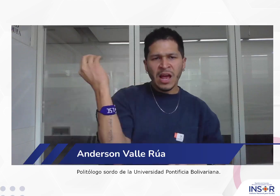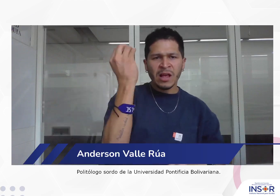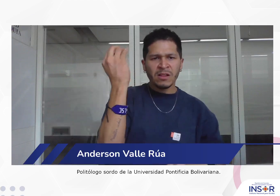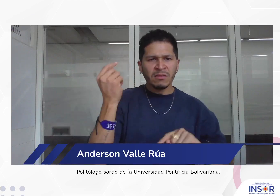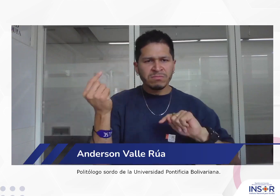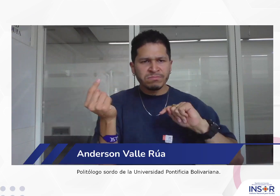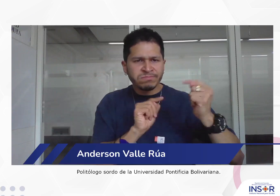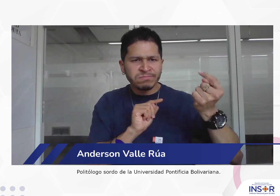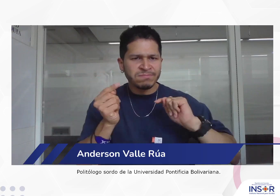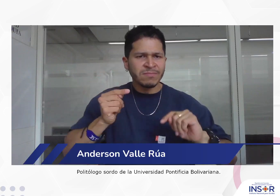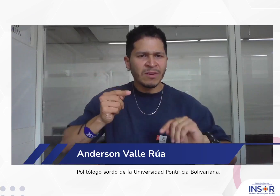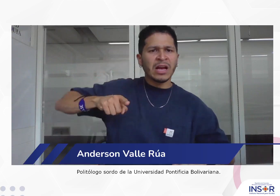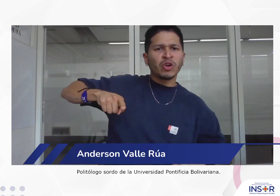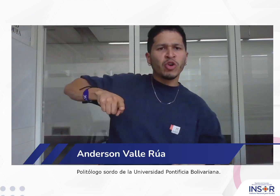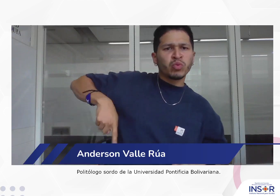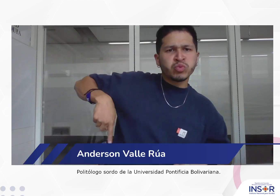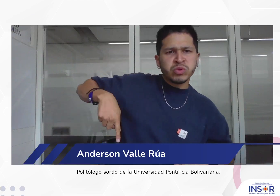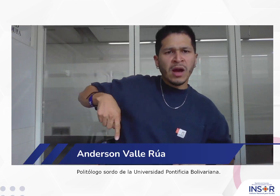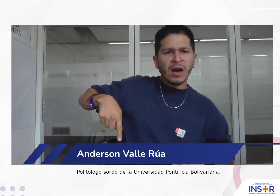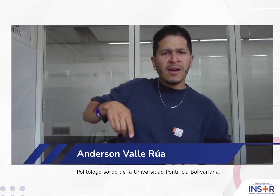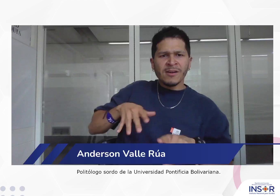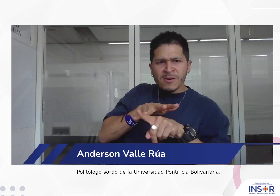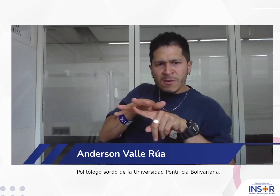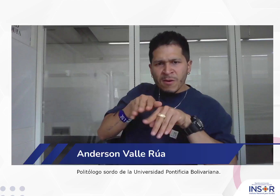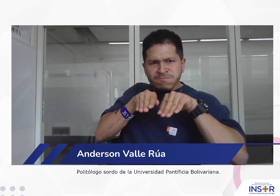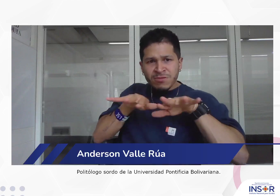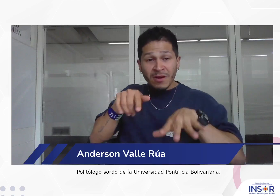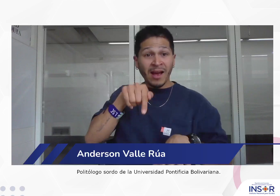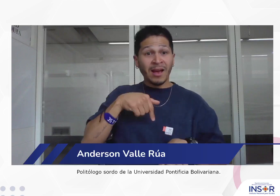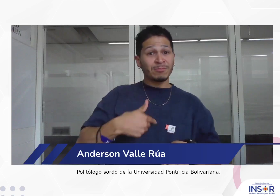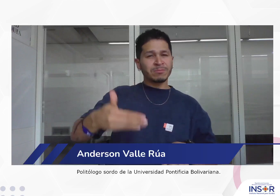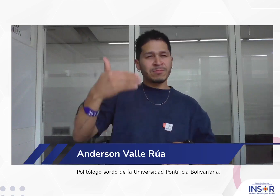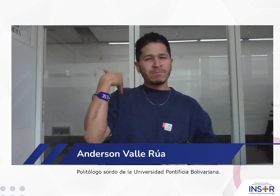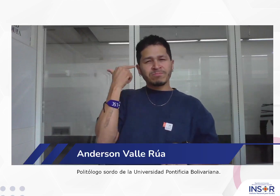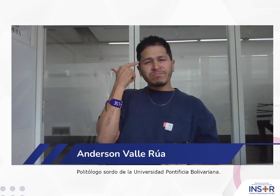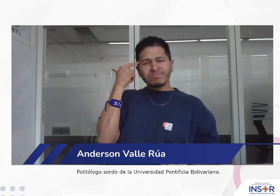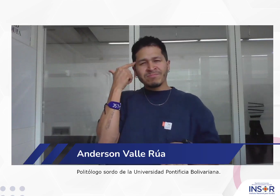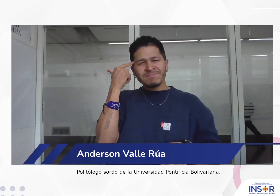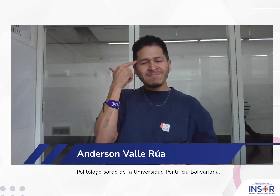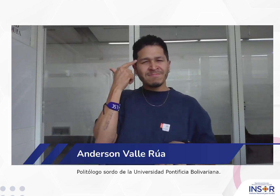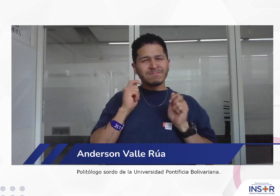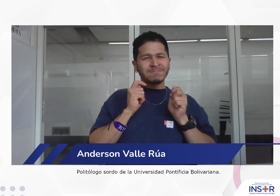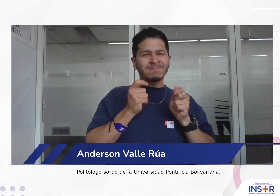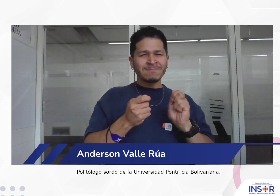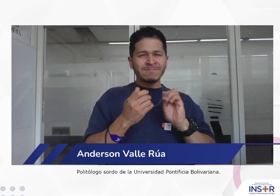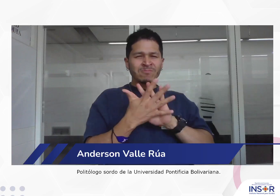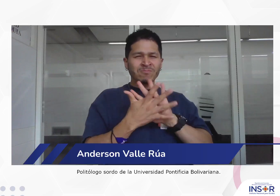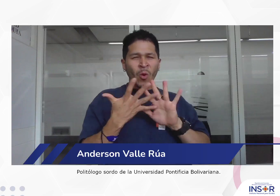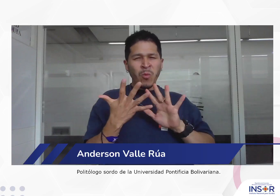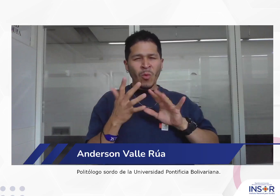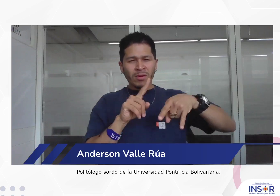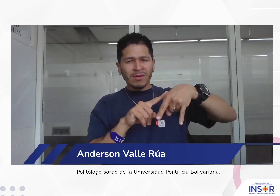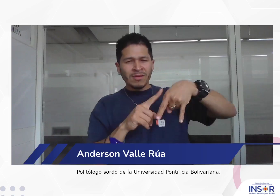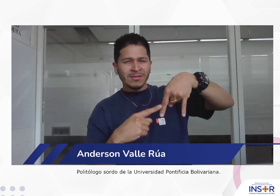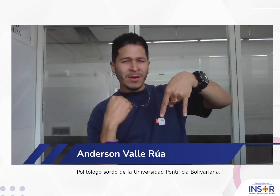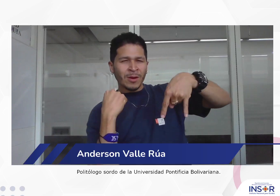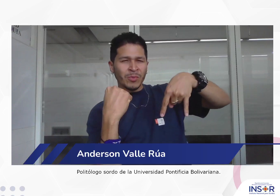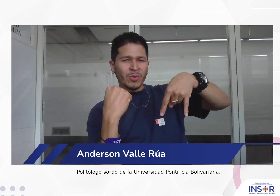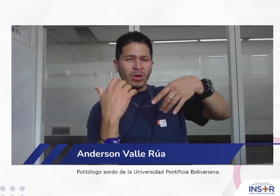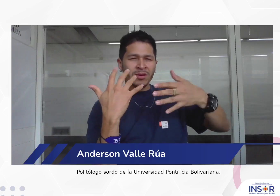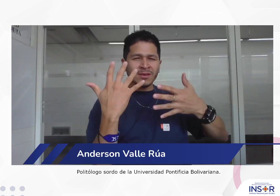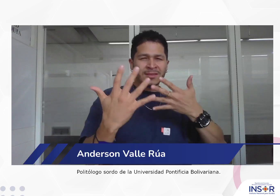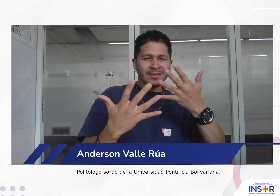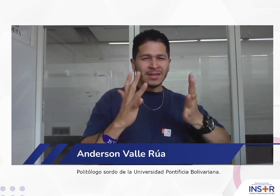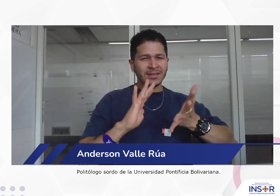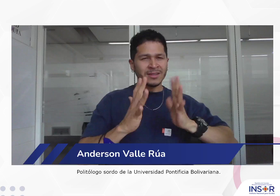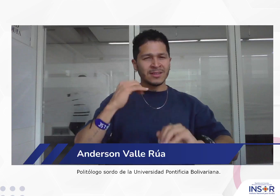entonces uní allí la palabra ismo y sort para construir esta palabra como sordismo y ahí empecé a pensar